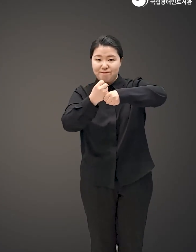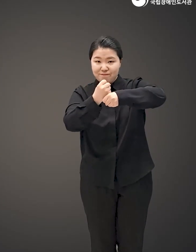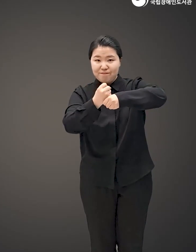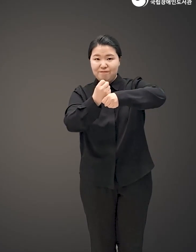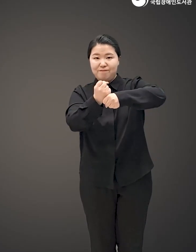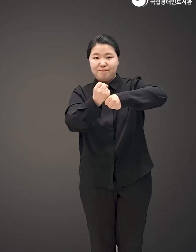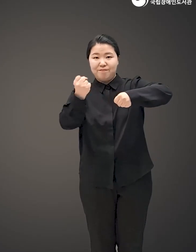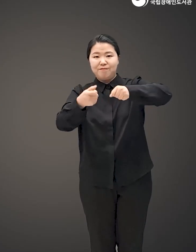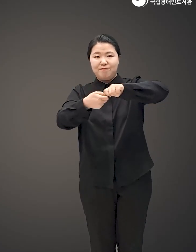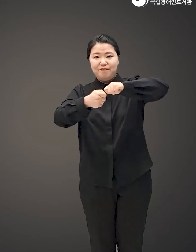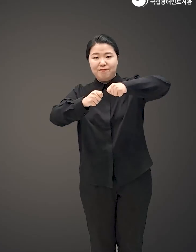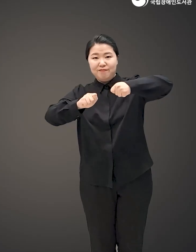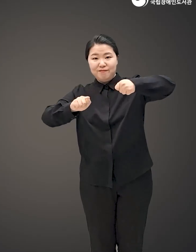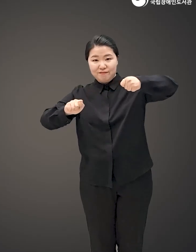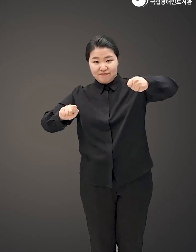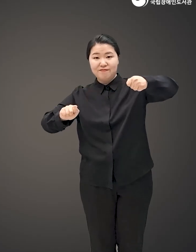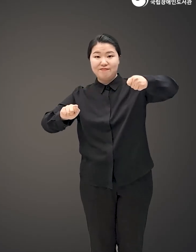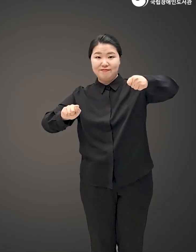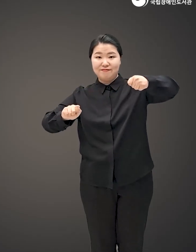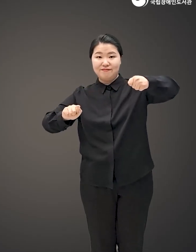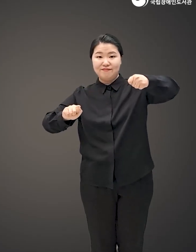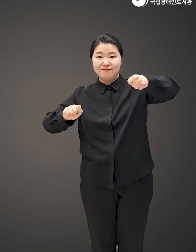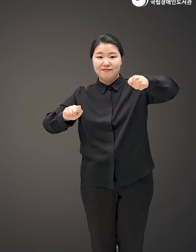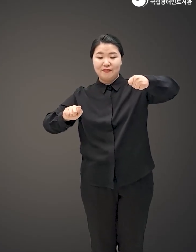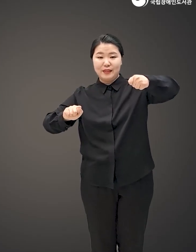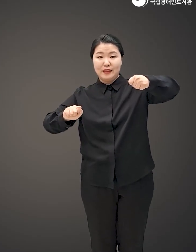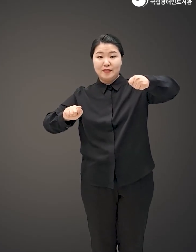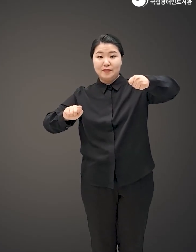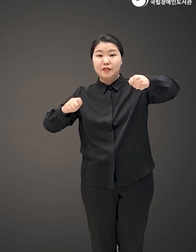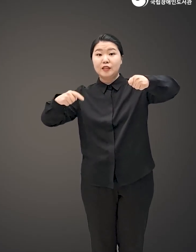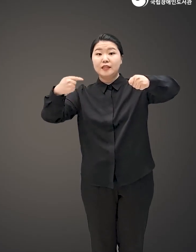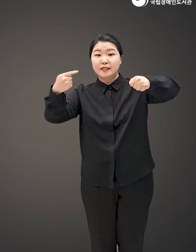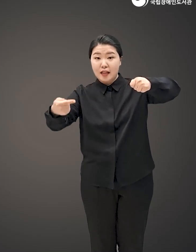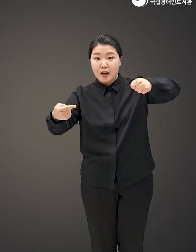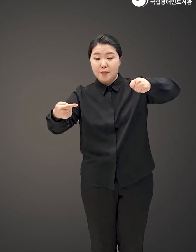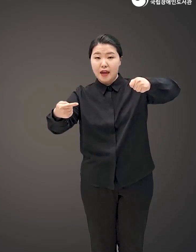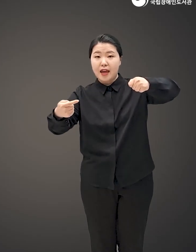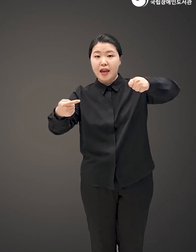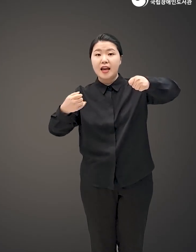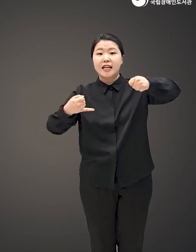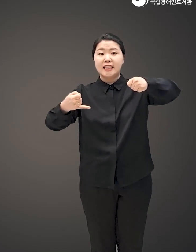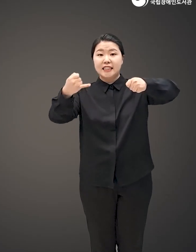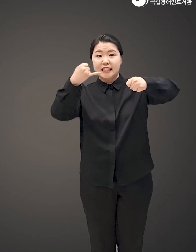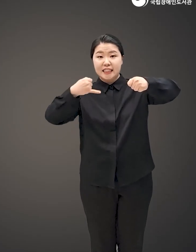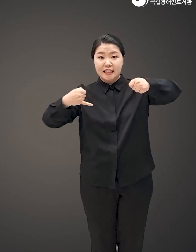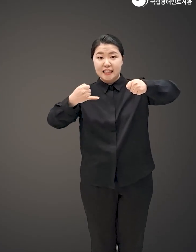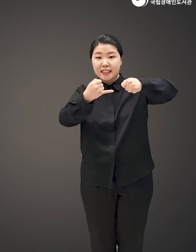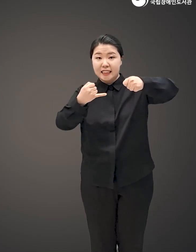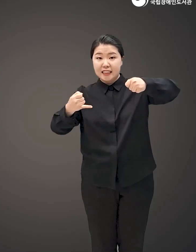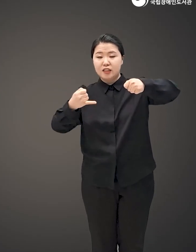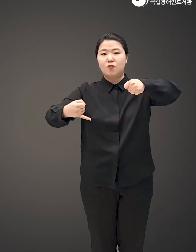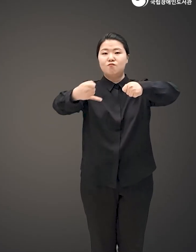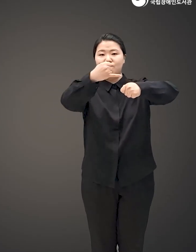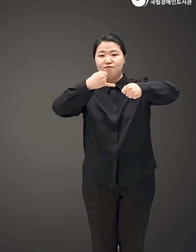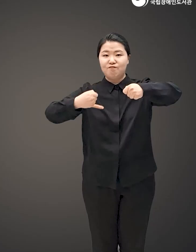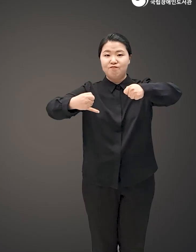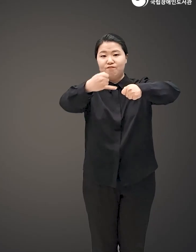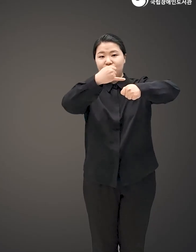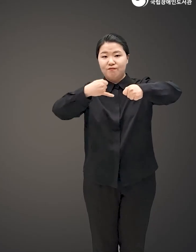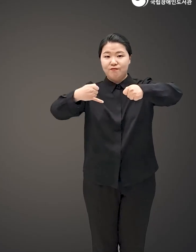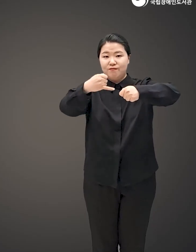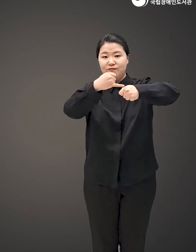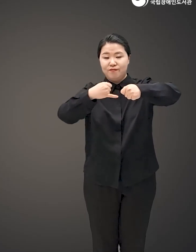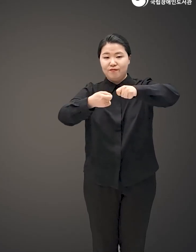꼭 잡아당기면 되고요. 잡아당긴 다음에 이 끈을 이용해서 꽁꽁